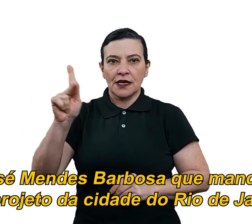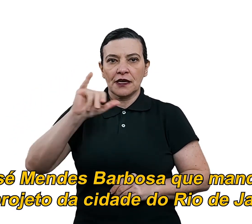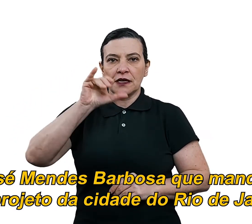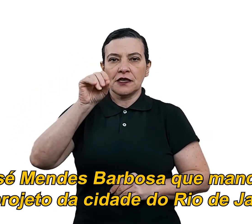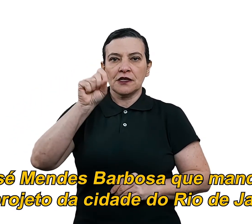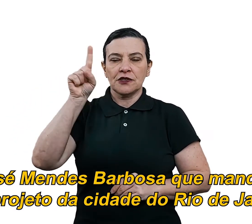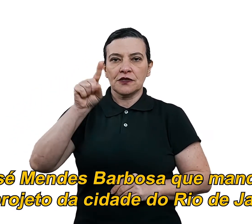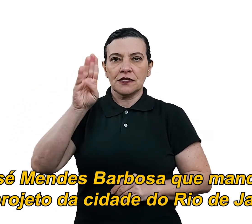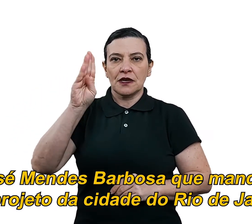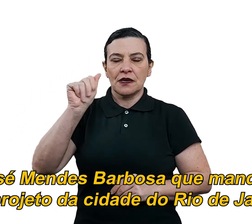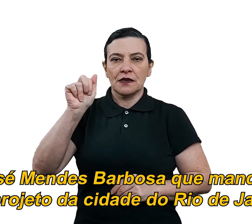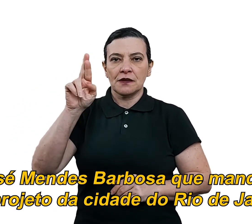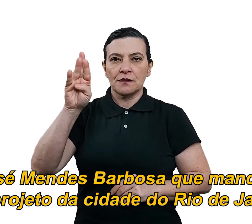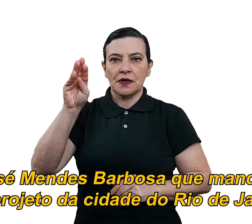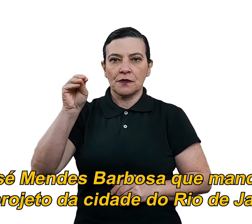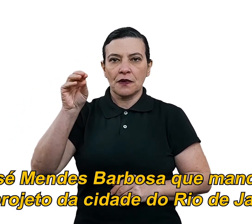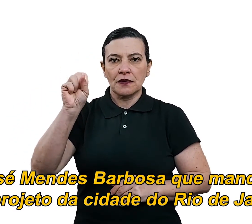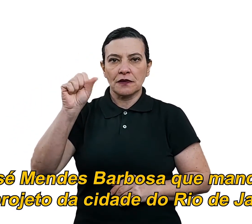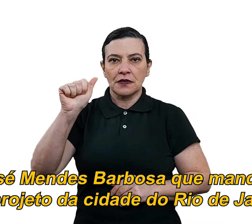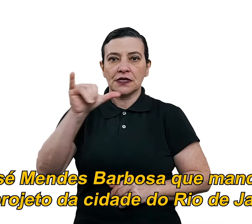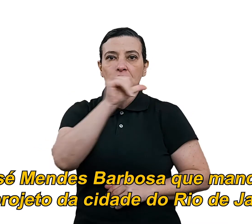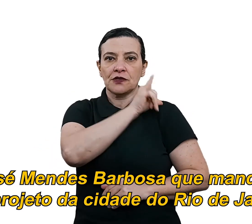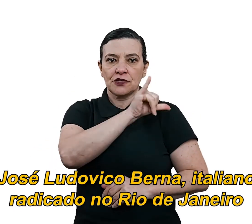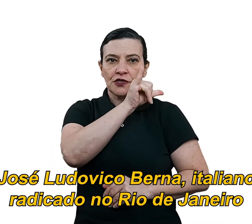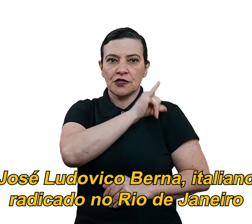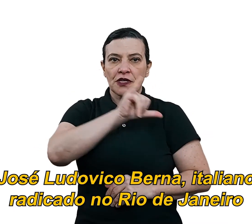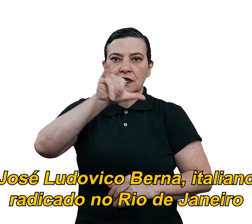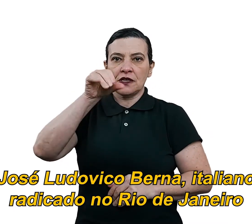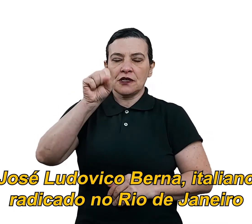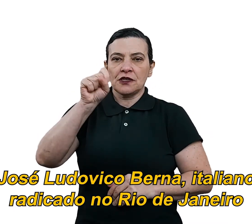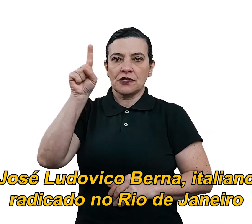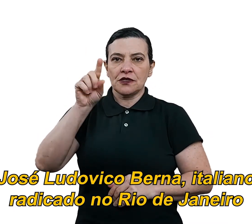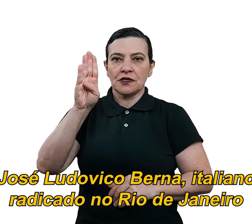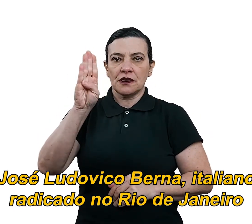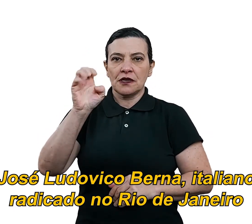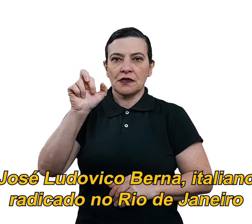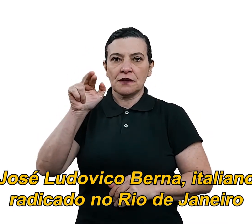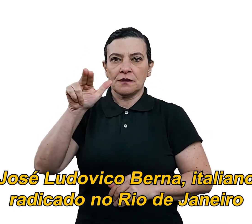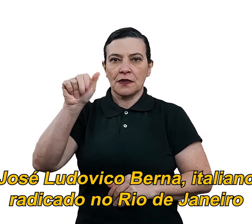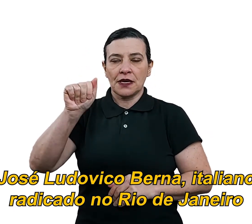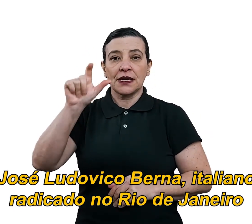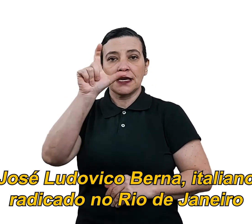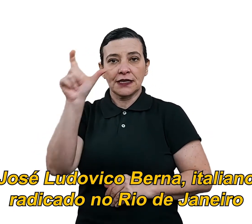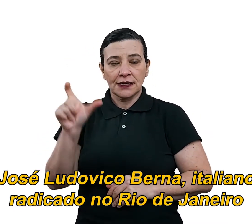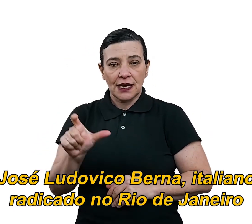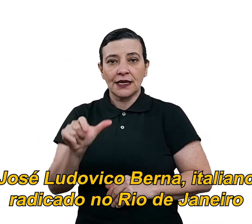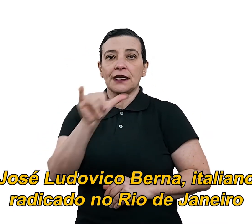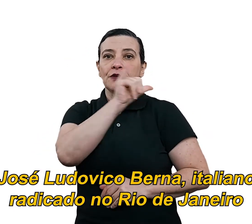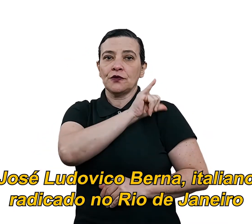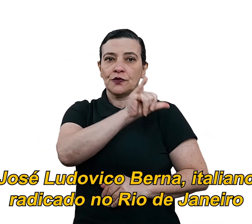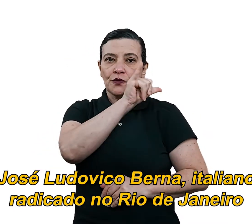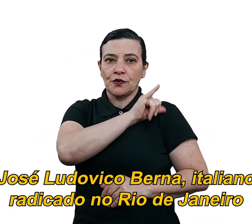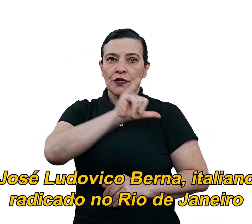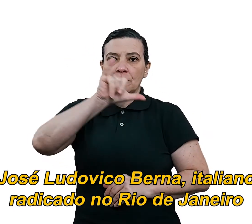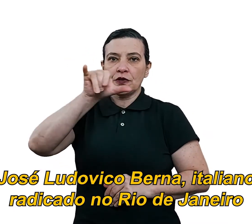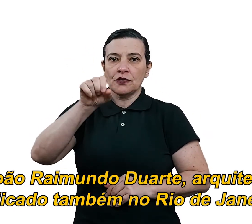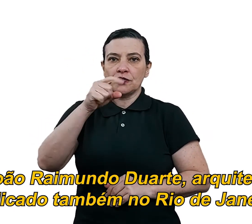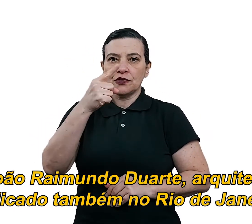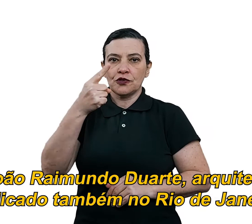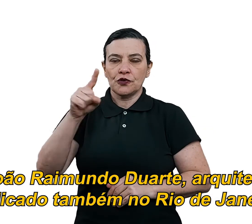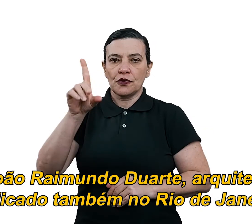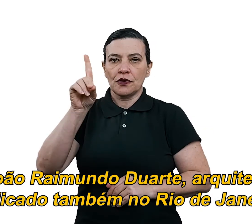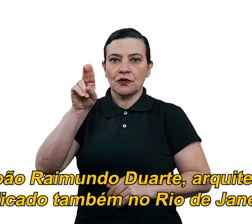Mendes Barbosa, que mandou seu projeto da cidade do Rio de Janeiro, José Ludovico Berna, italiana radicada no Rio de